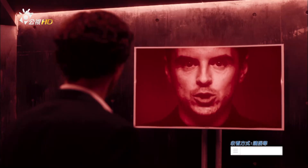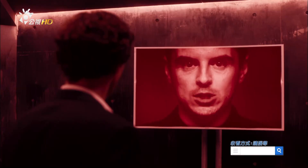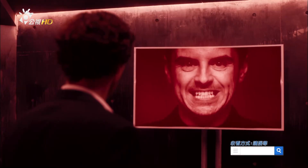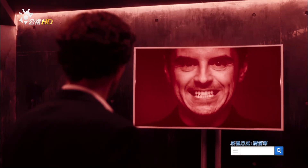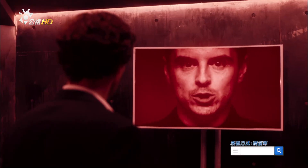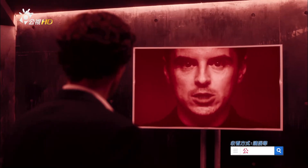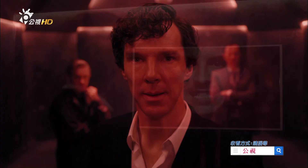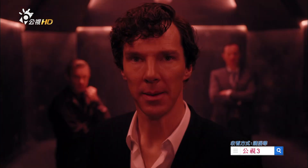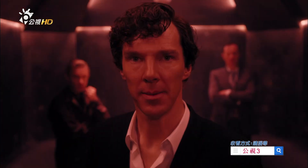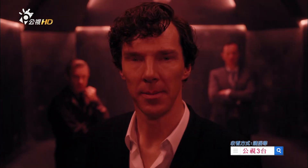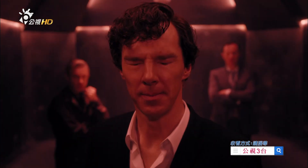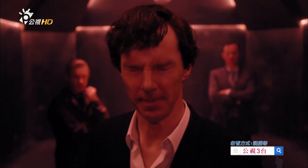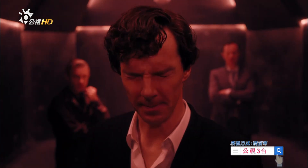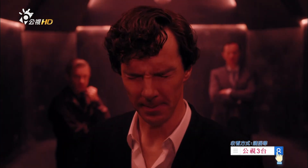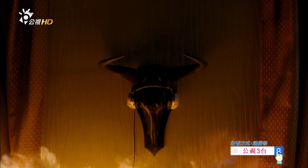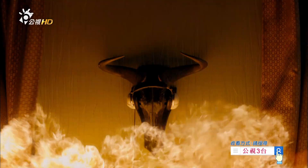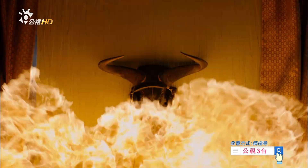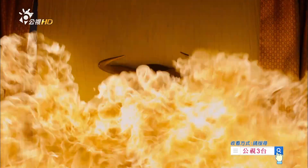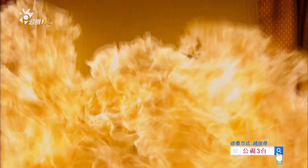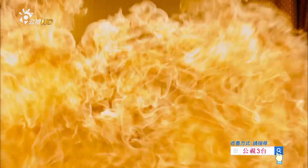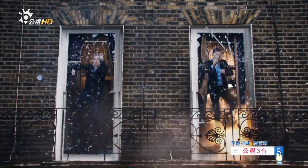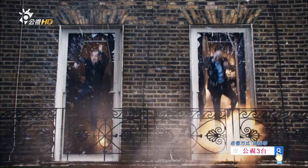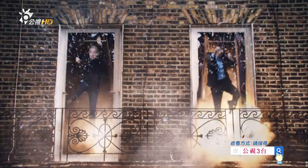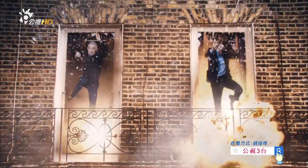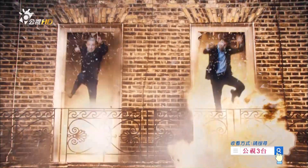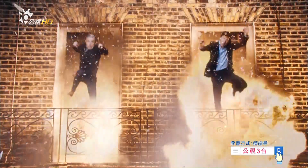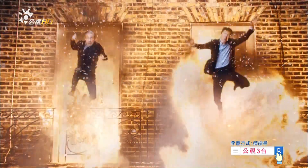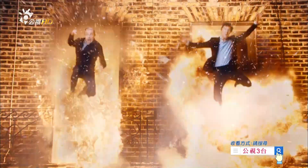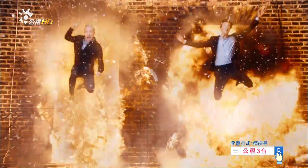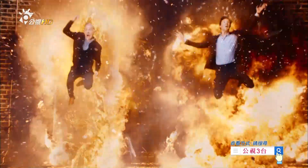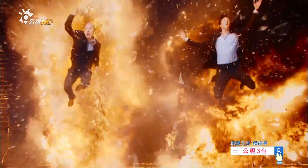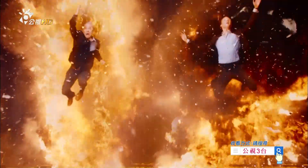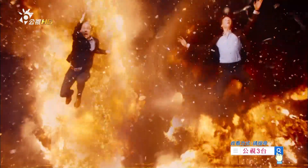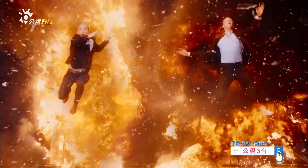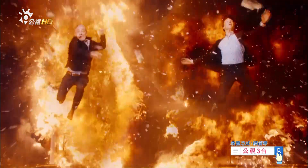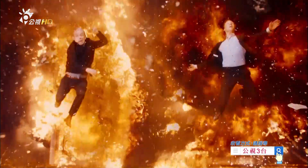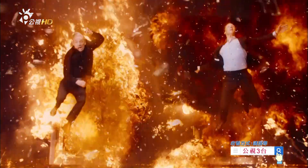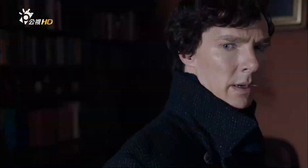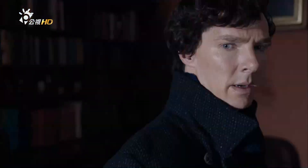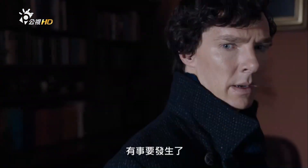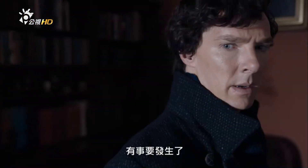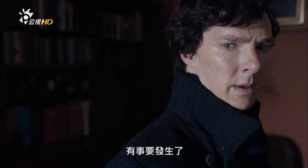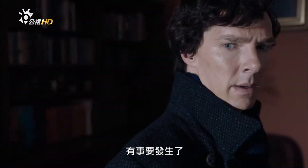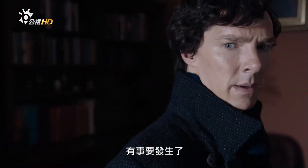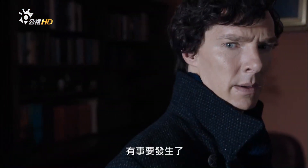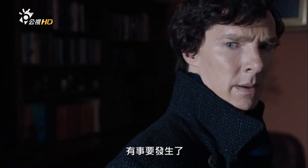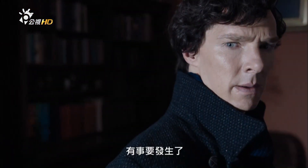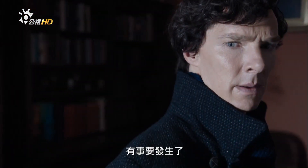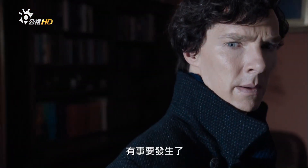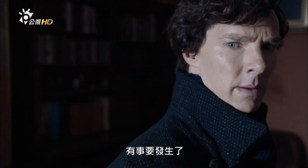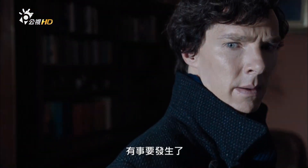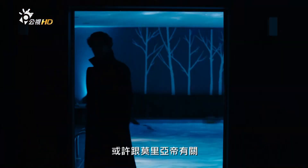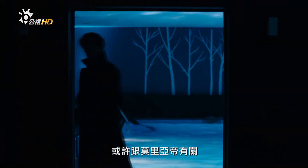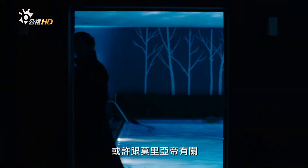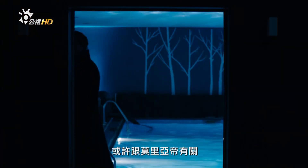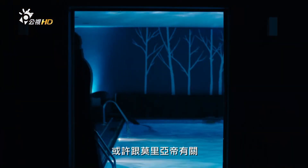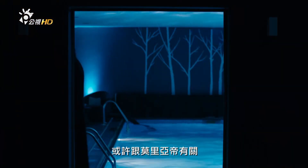BBC 热门影集，艾美奖、金球奖多项殊荣肯定。 Something's coming. Maybe it's